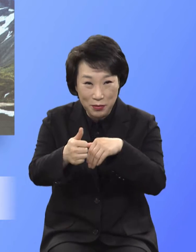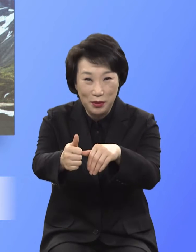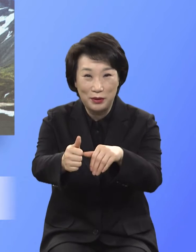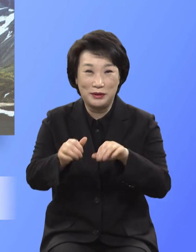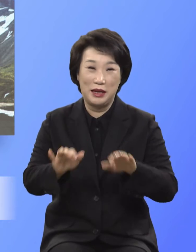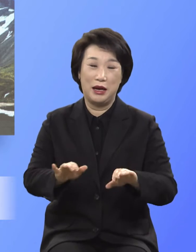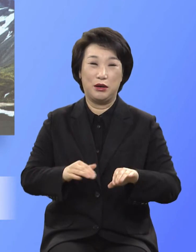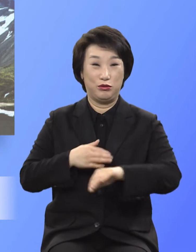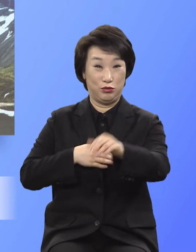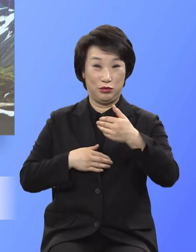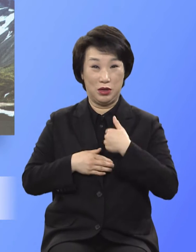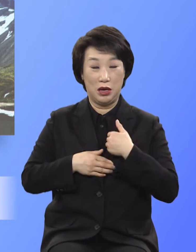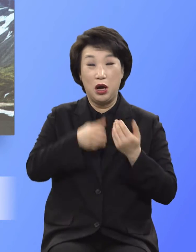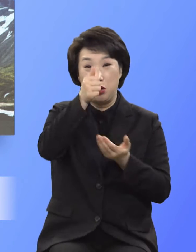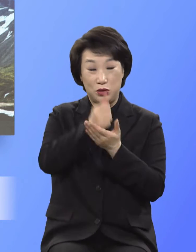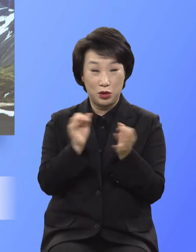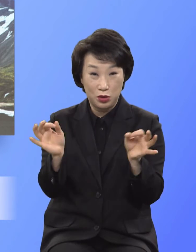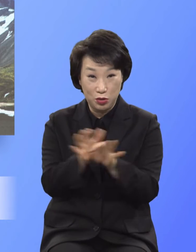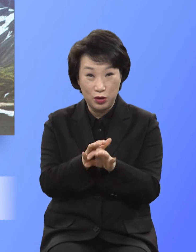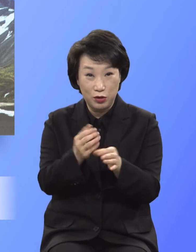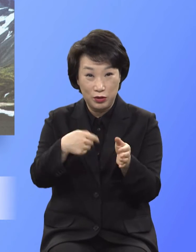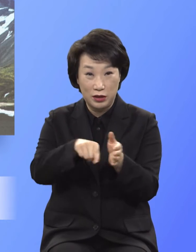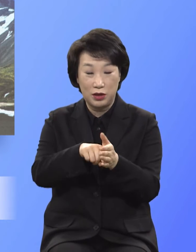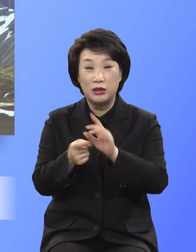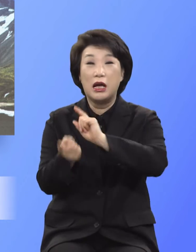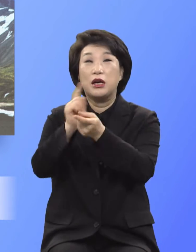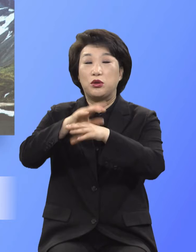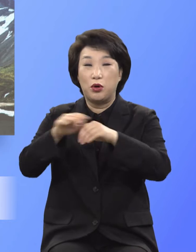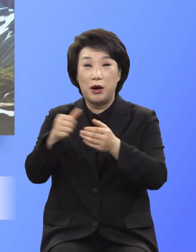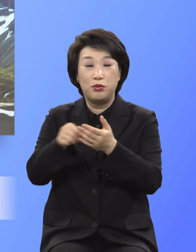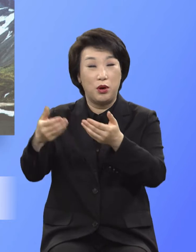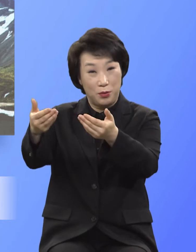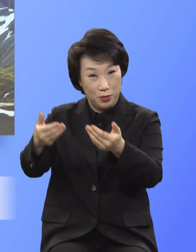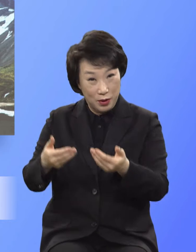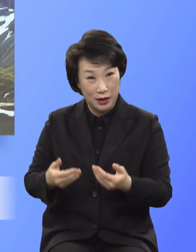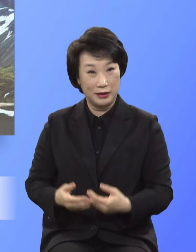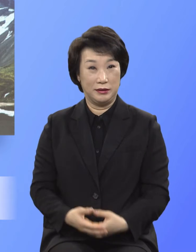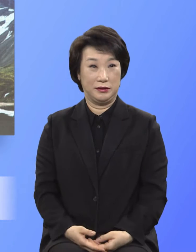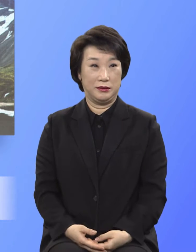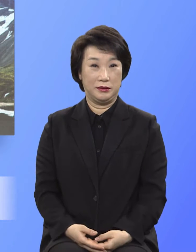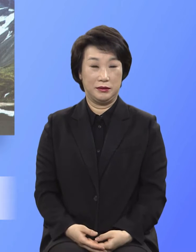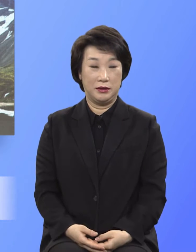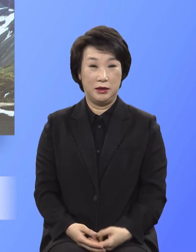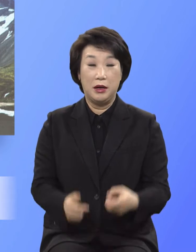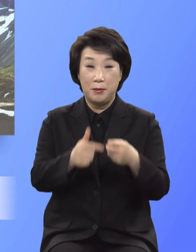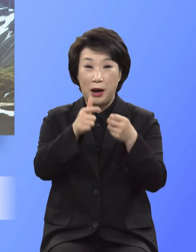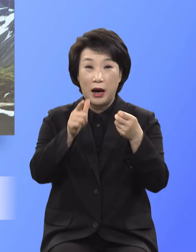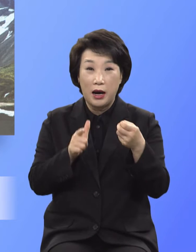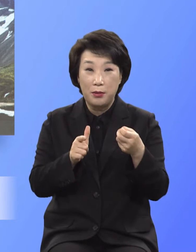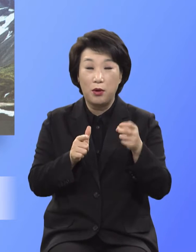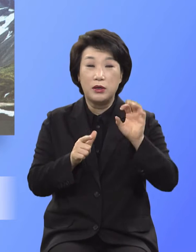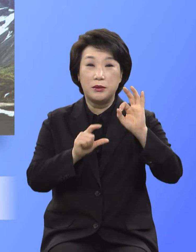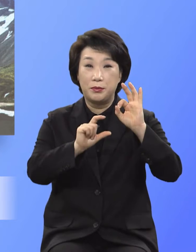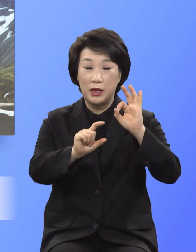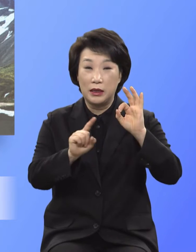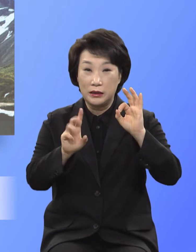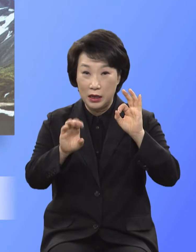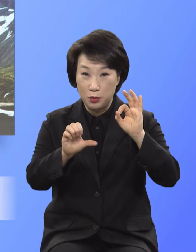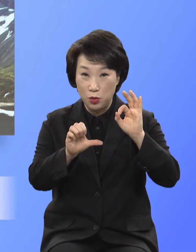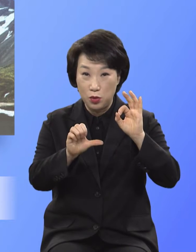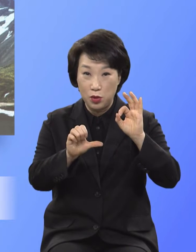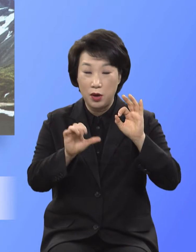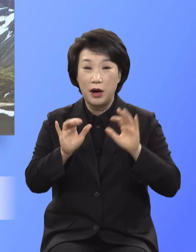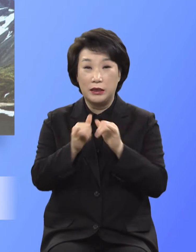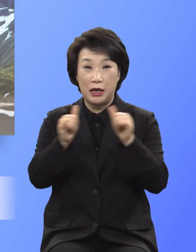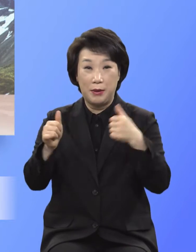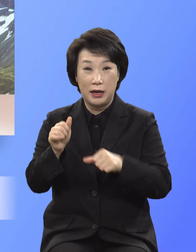우리에게 속죄할 수 있는 대속물로 주셨습니다. 마가복음 10장